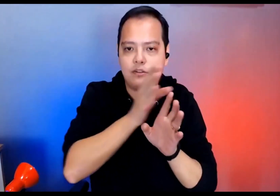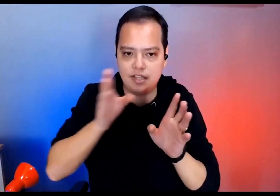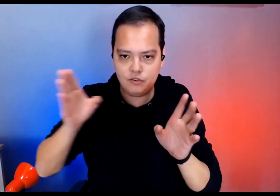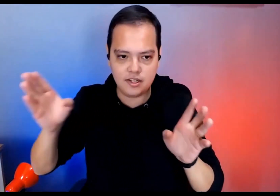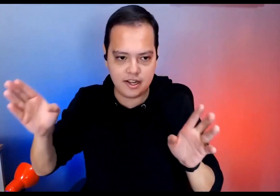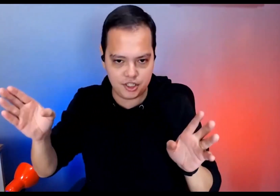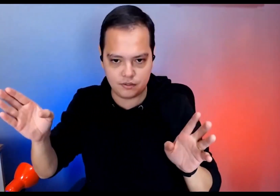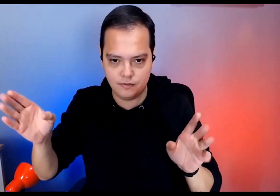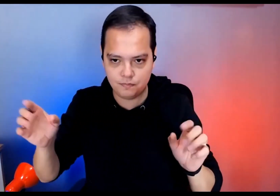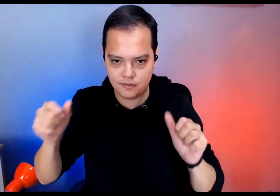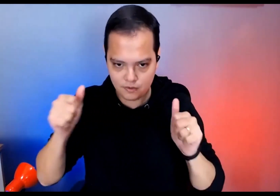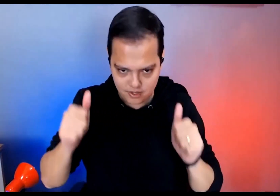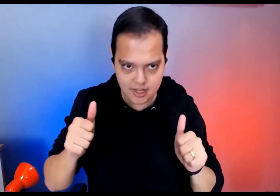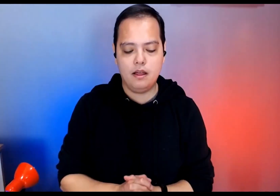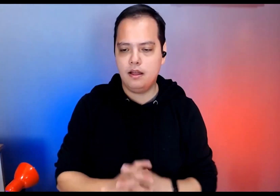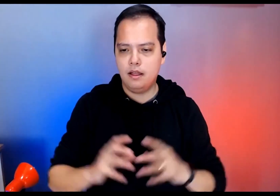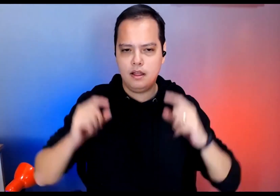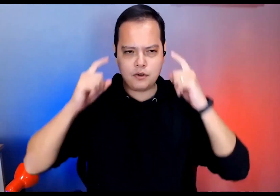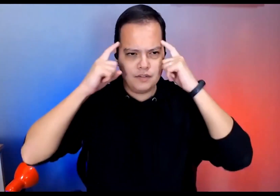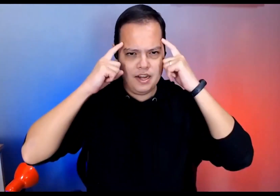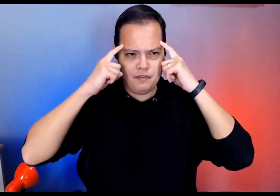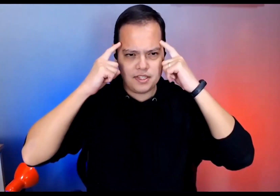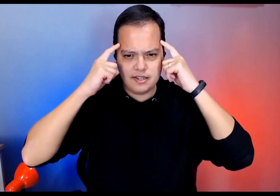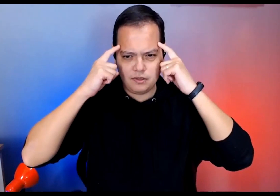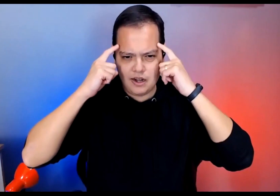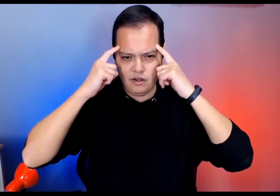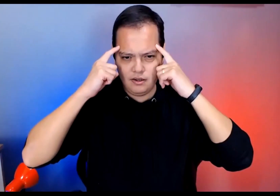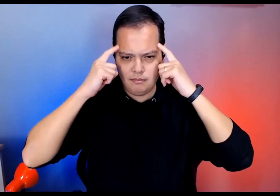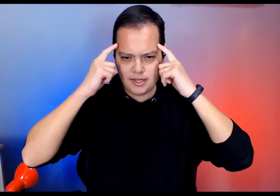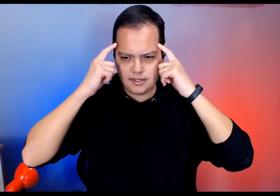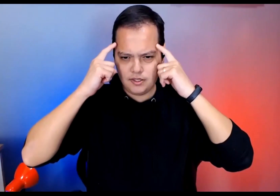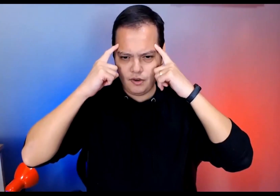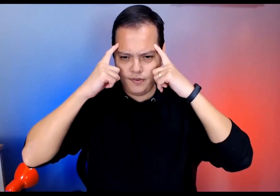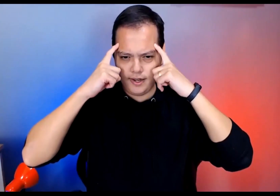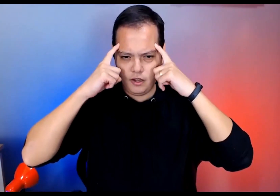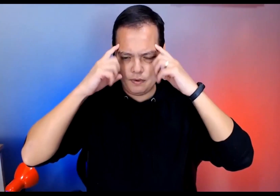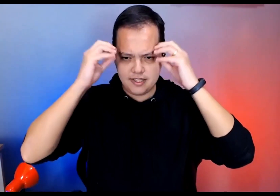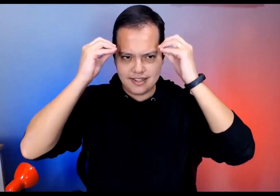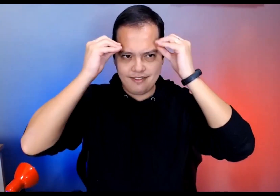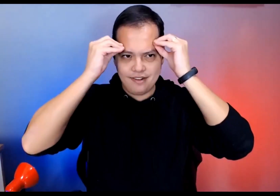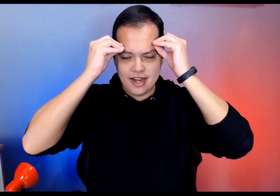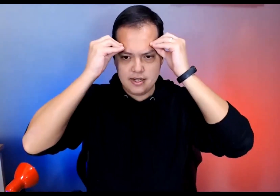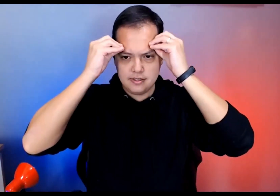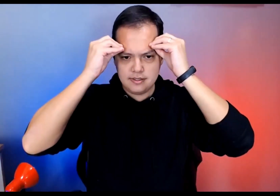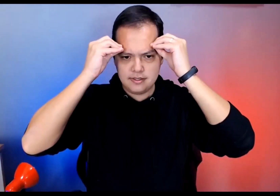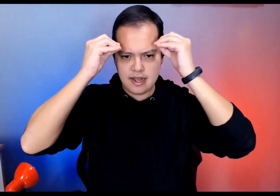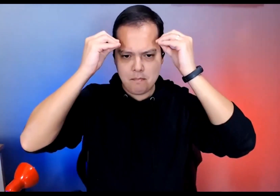vão se encaixando. Ok? Acho que eu já falei para vocês na outra aula, mas se eu não falei, para vocês gravarem a máxima